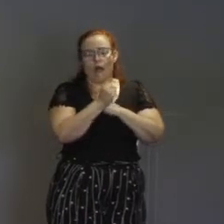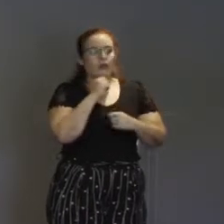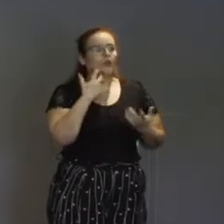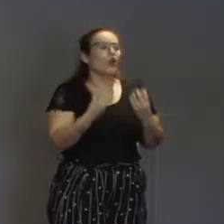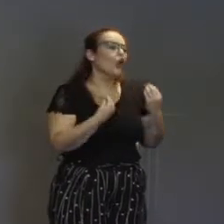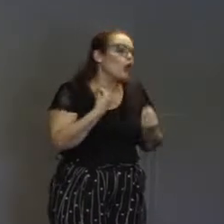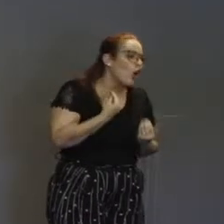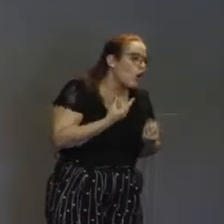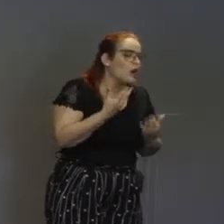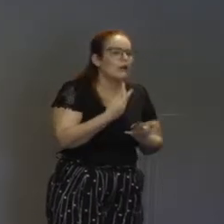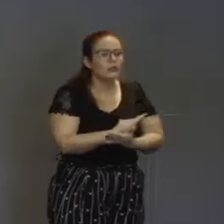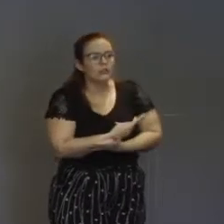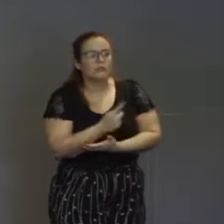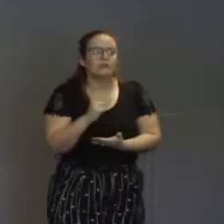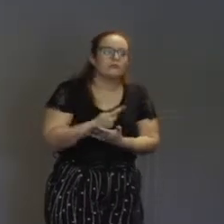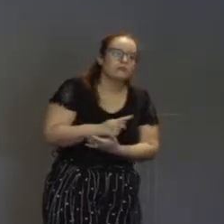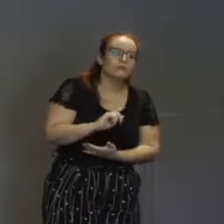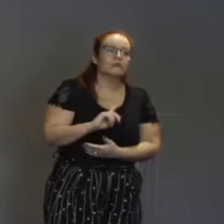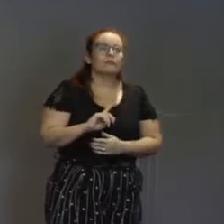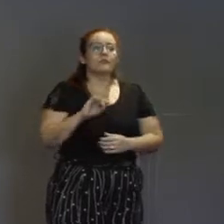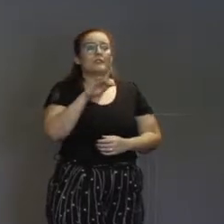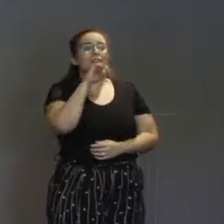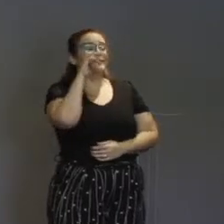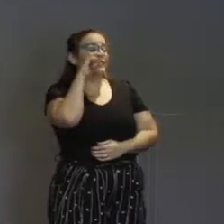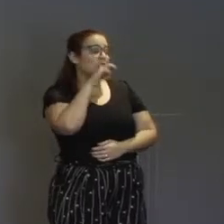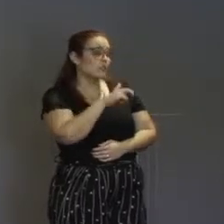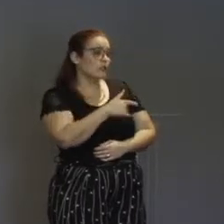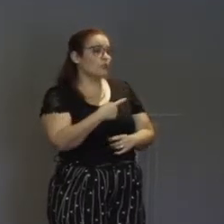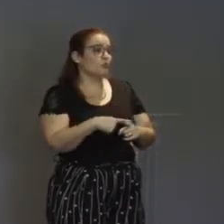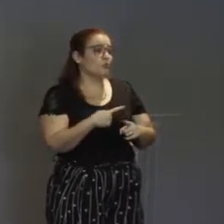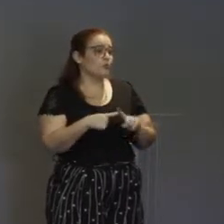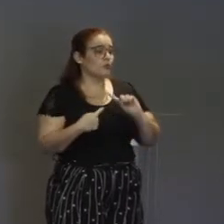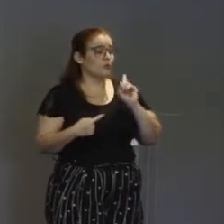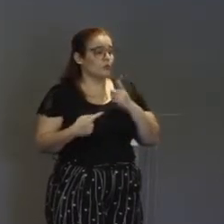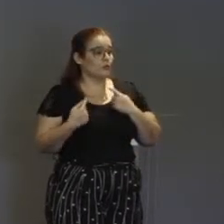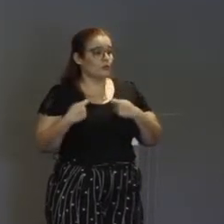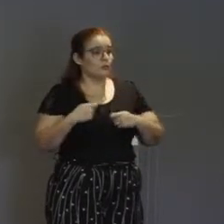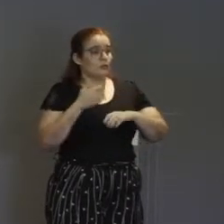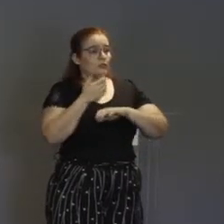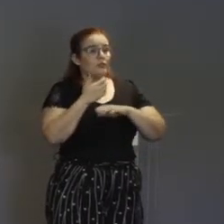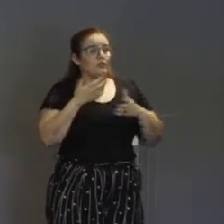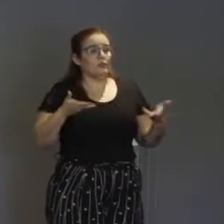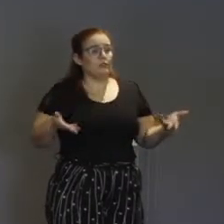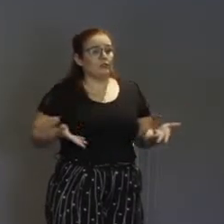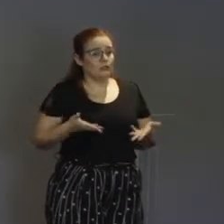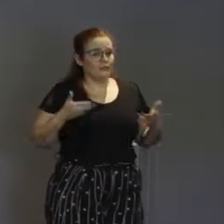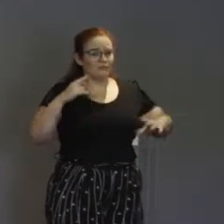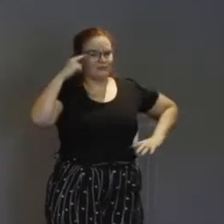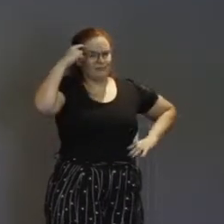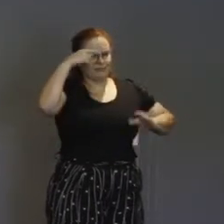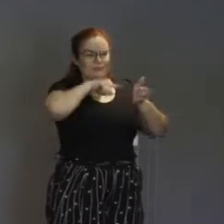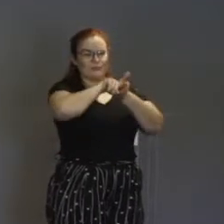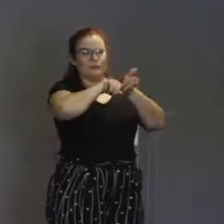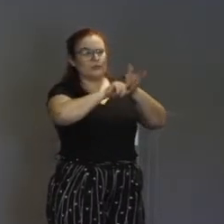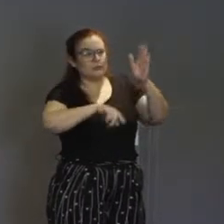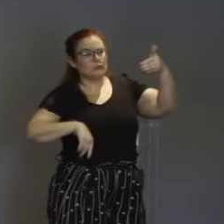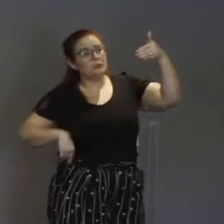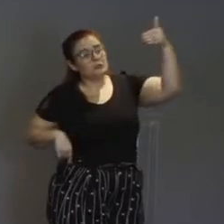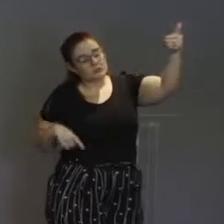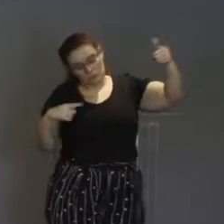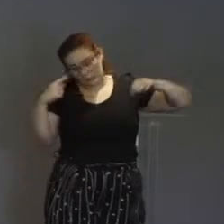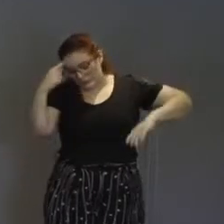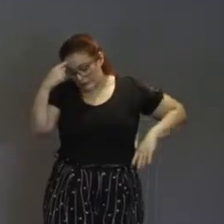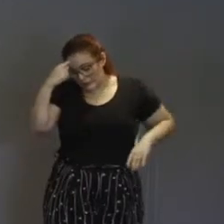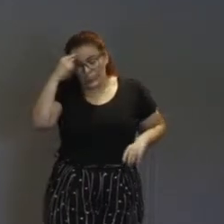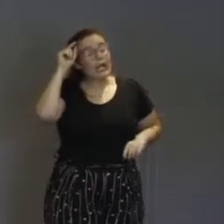foi? E foi muito interessante, porque a gente teve que fazer um exercício de especulação futurística, de falar quem vai se estabelecer